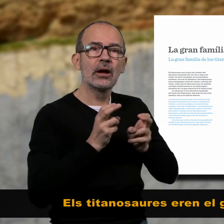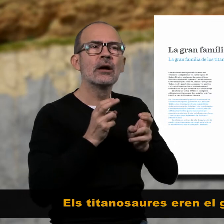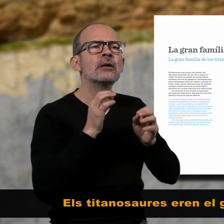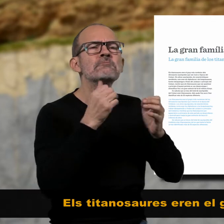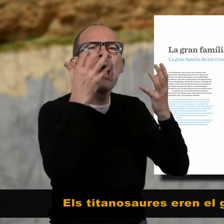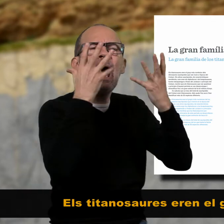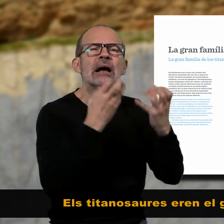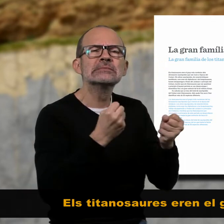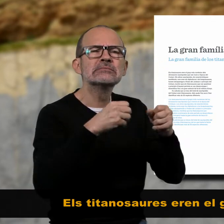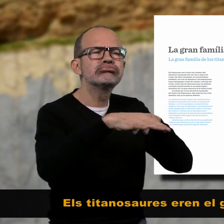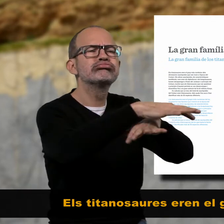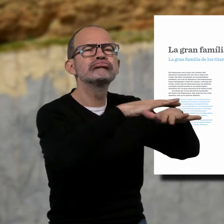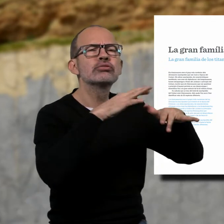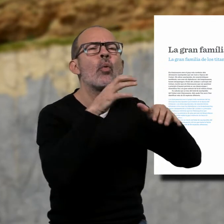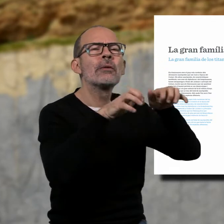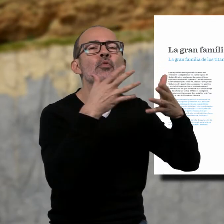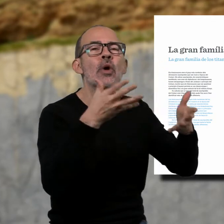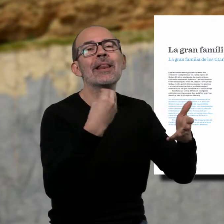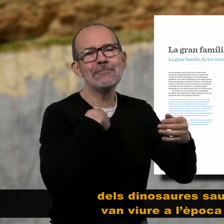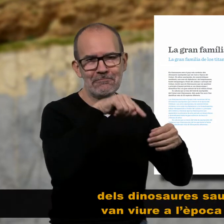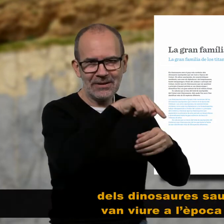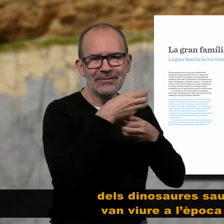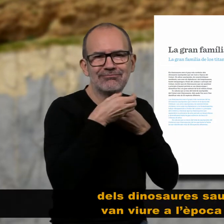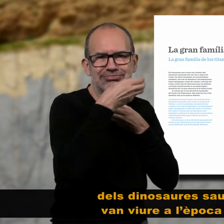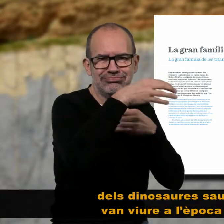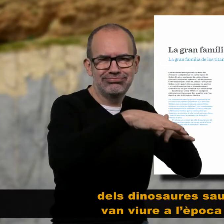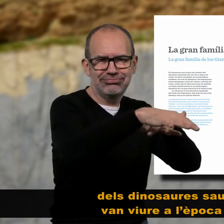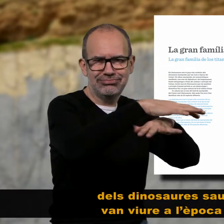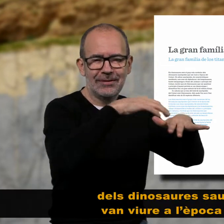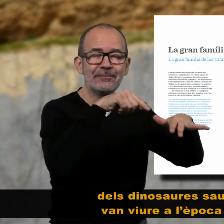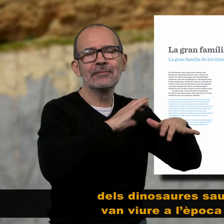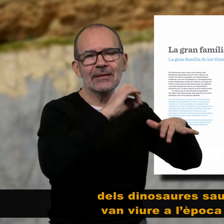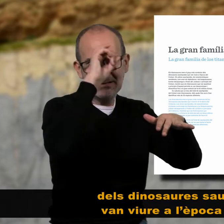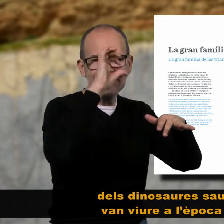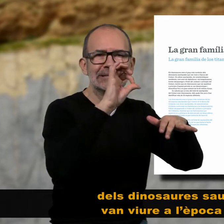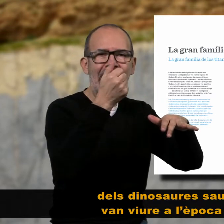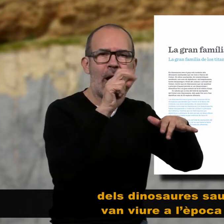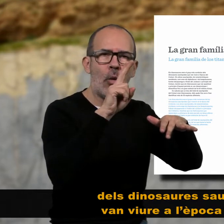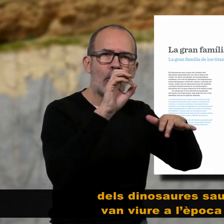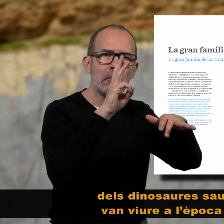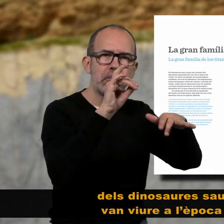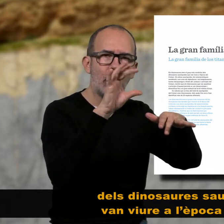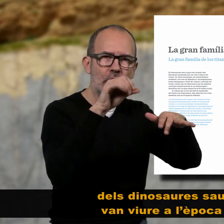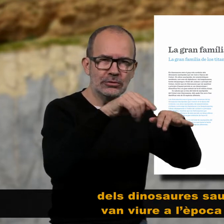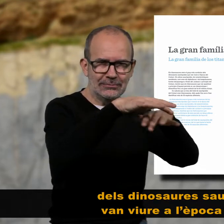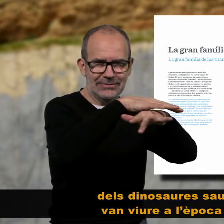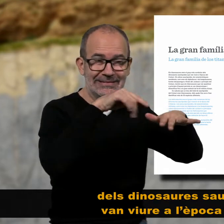Els titanosaures eren el grup més nombrós dels dinosaures sauròpodes que van viure a l'època del Cretaci.